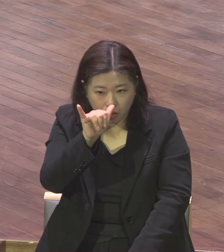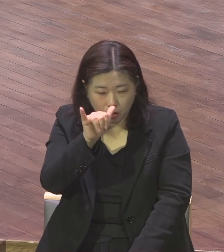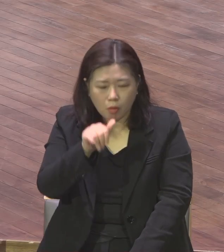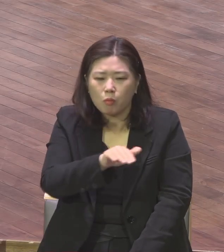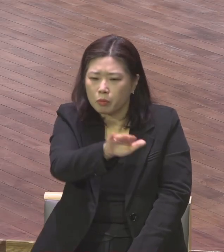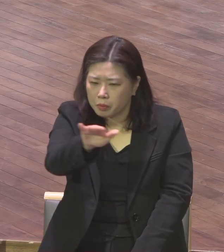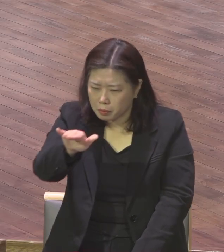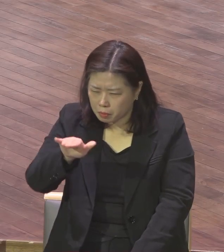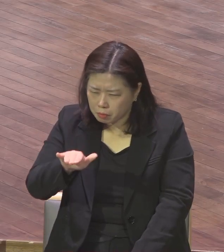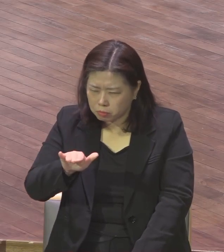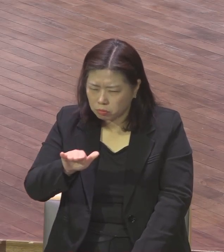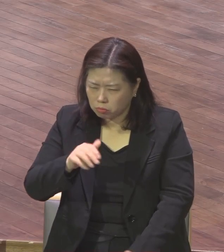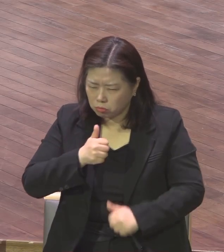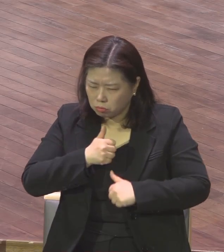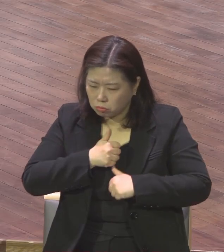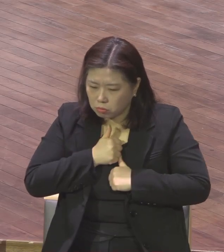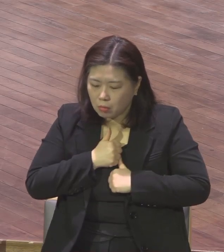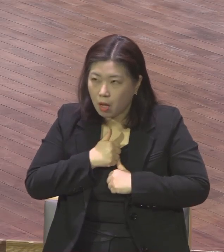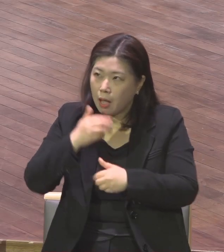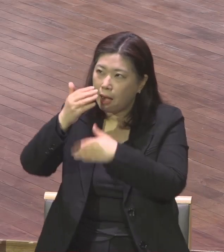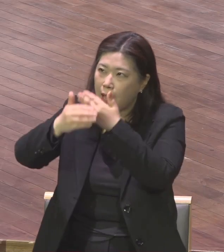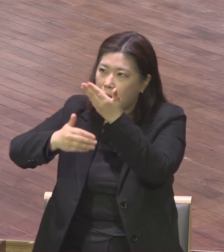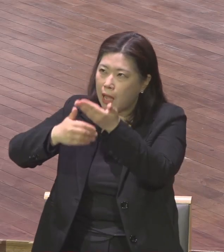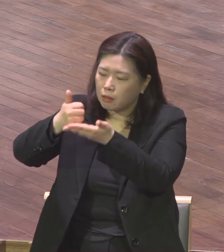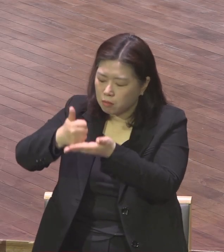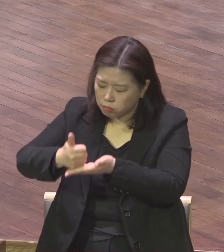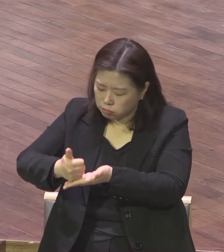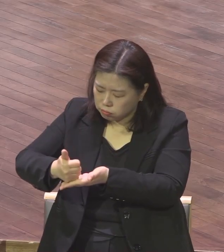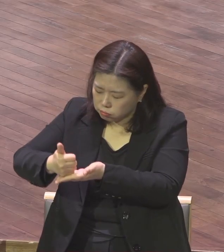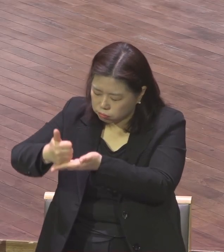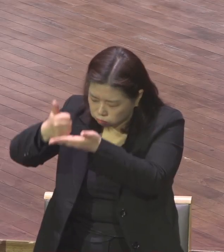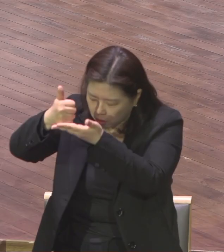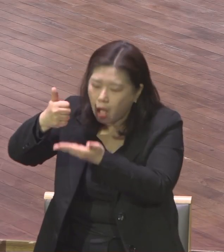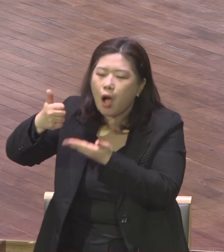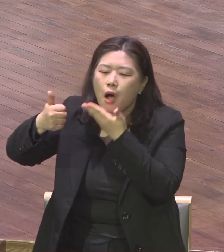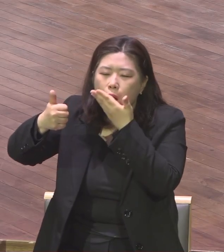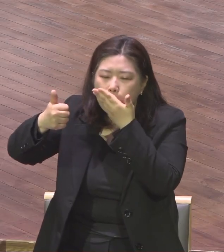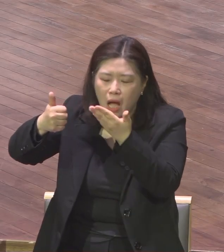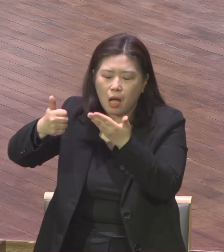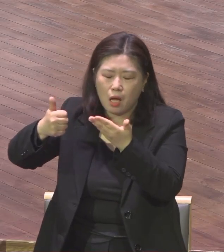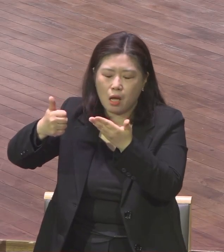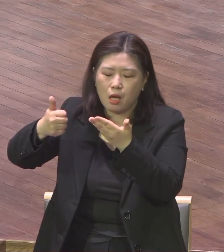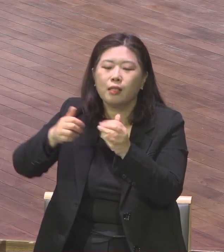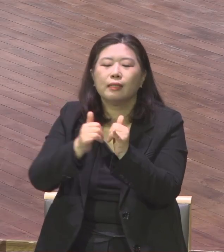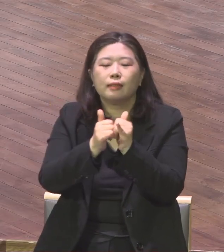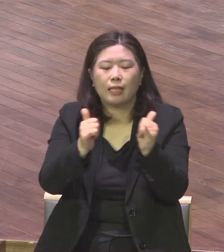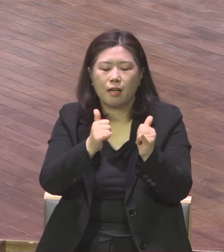하나님을 예배할 줄 아는 후보가 대통령 되게 하여 주옵소서.